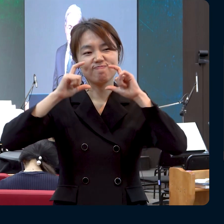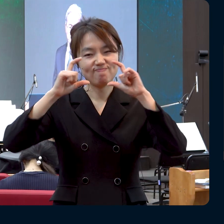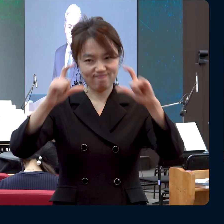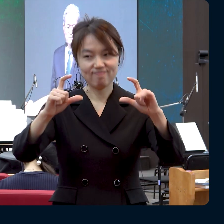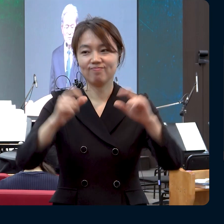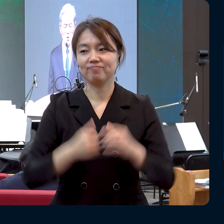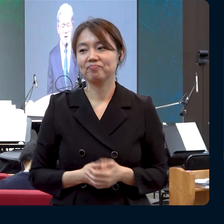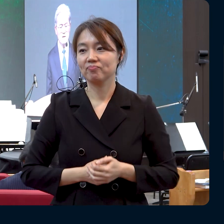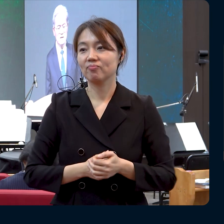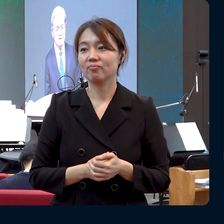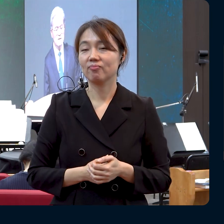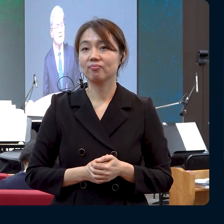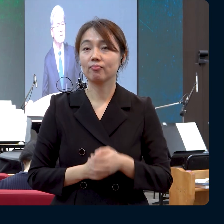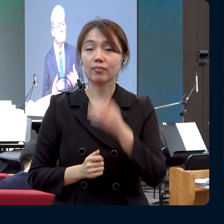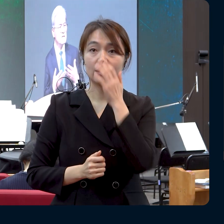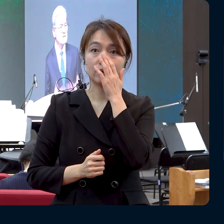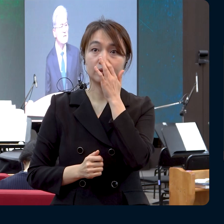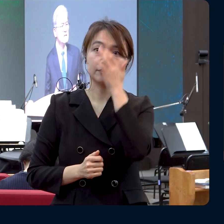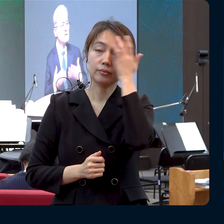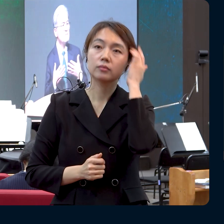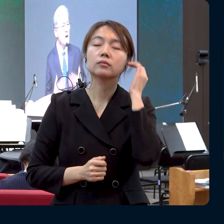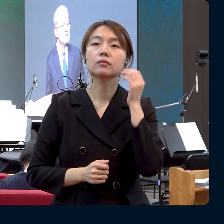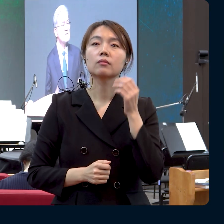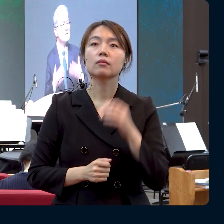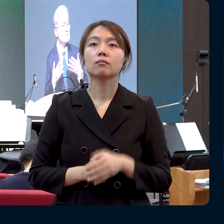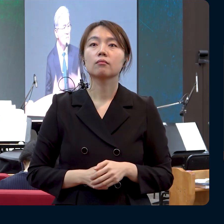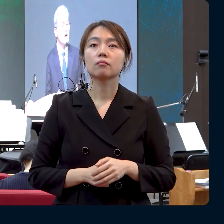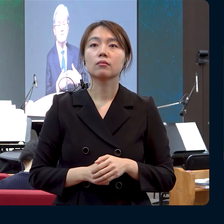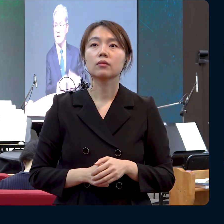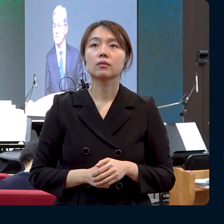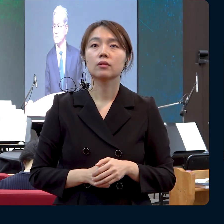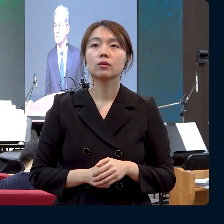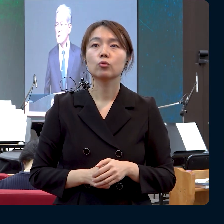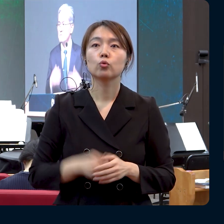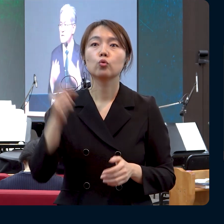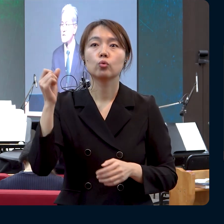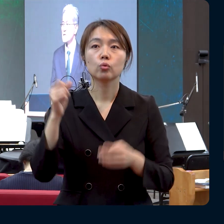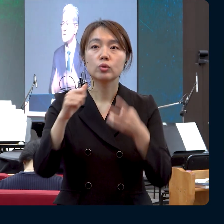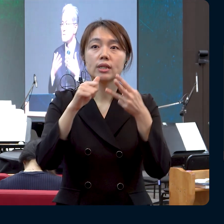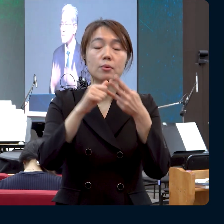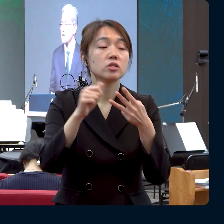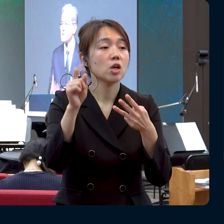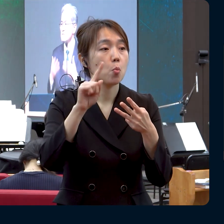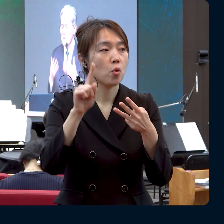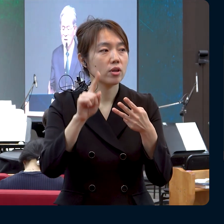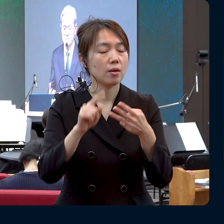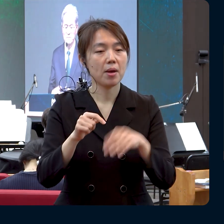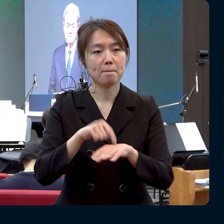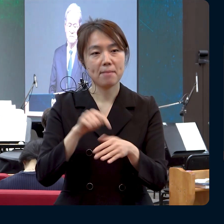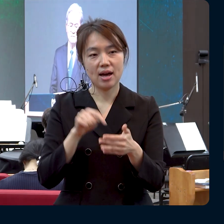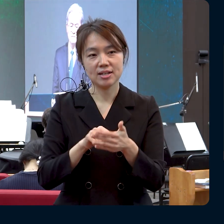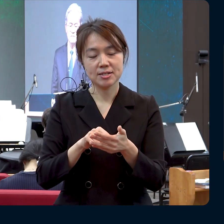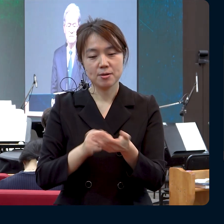그리고 또 한 가지는 밑이 빠진 마음이에요. 밑이 빠진